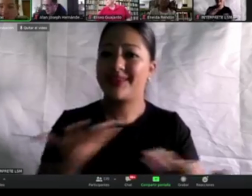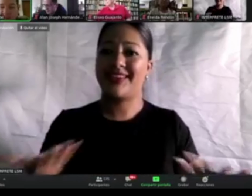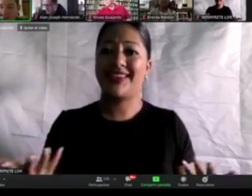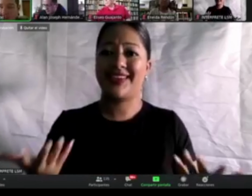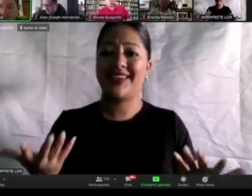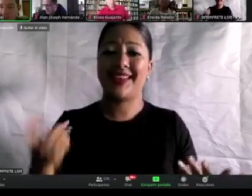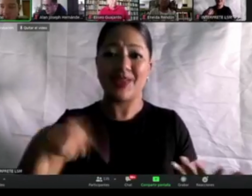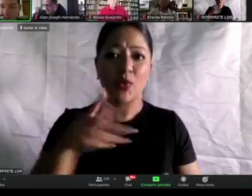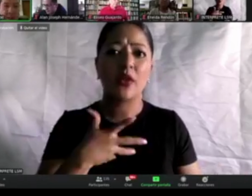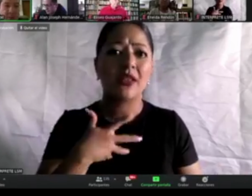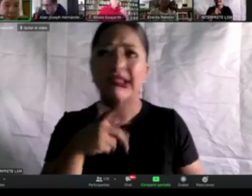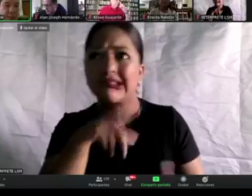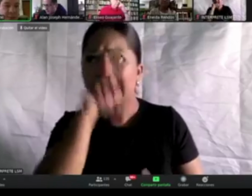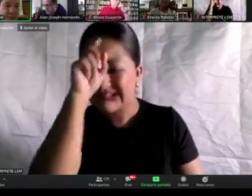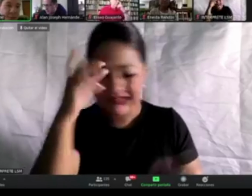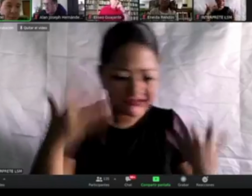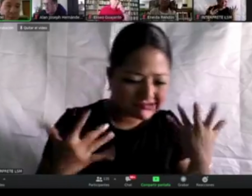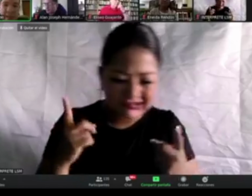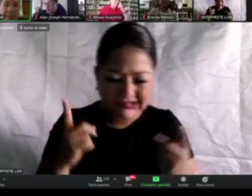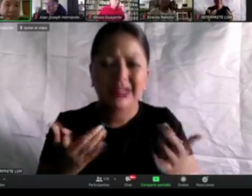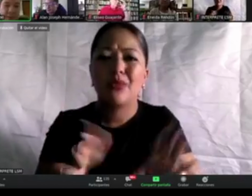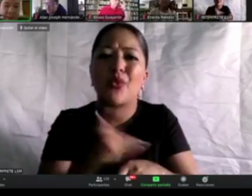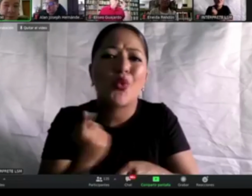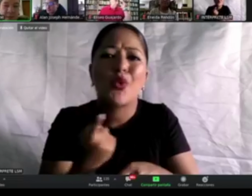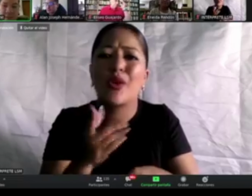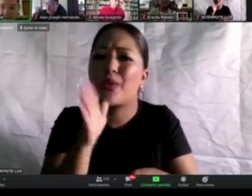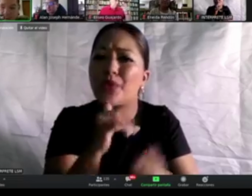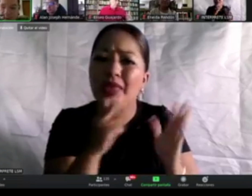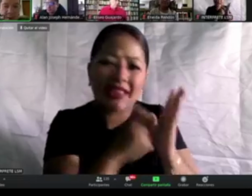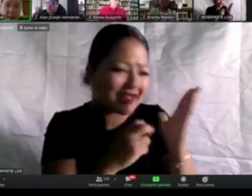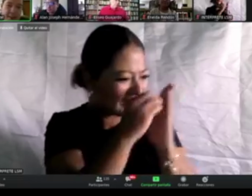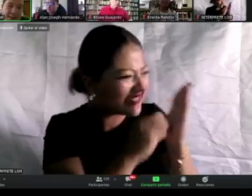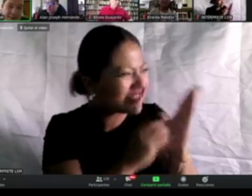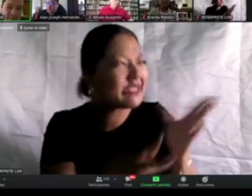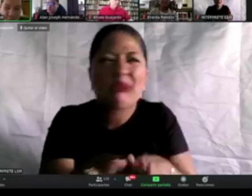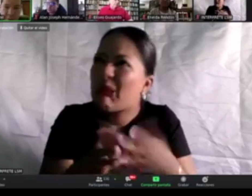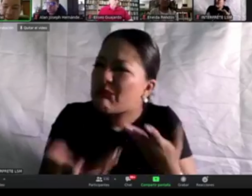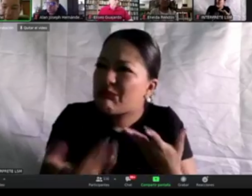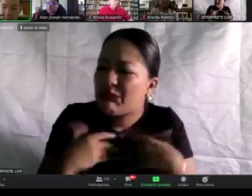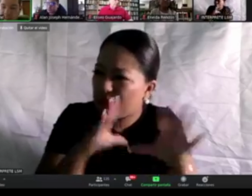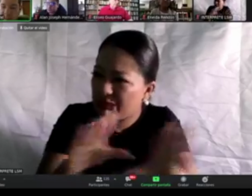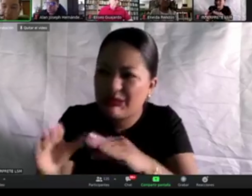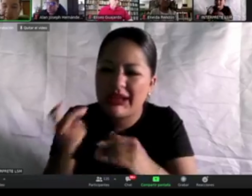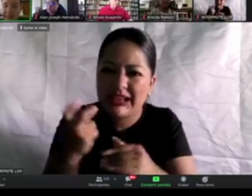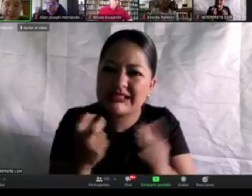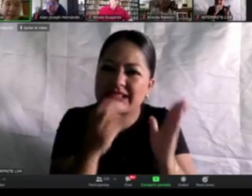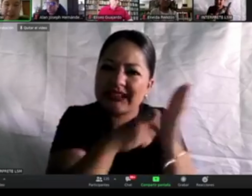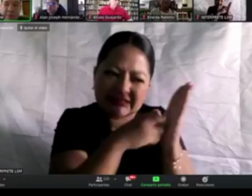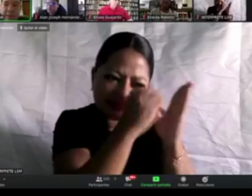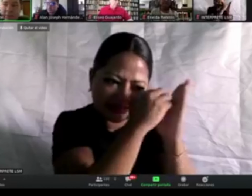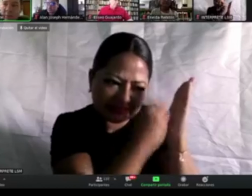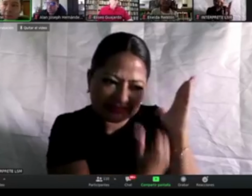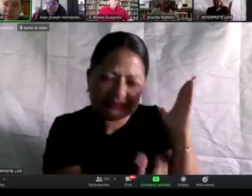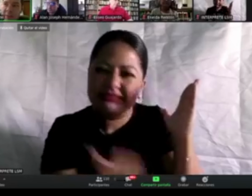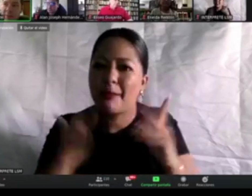decir ¿sabes qué? tengo esta duda y no comprando ¿por qué hacer ajustes razonables? y a veces un ajuste razonable puede ser que si el